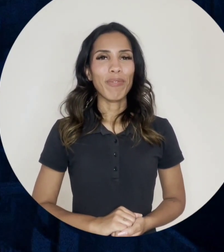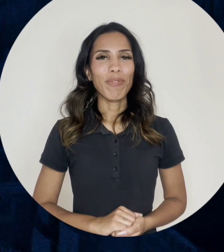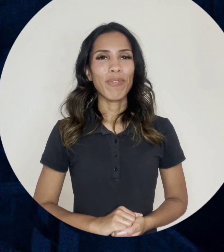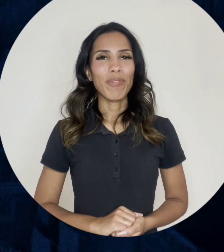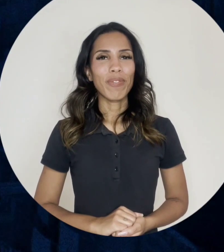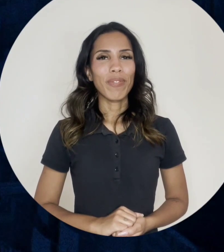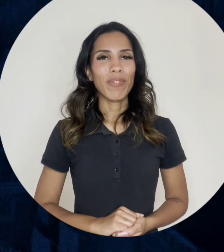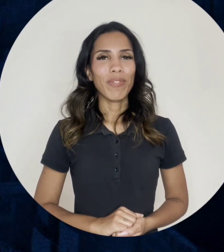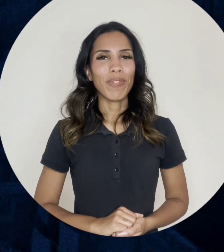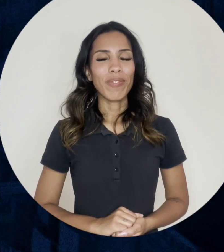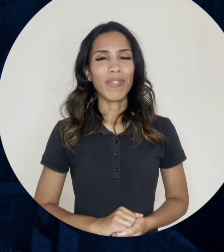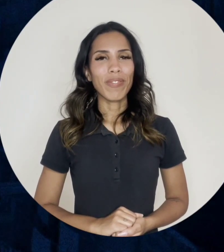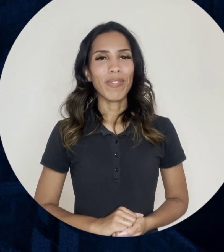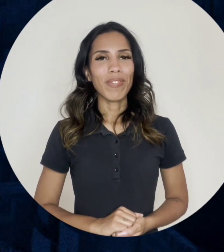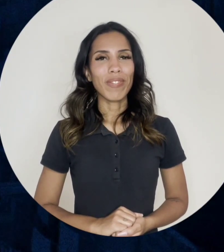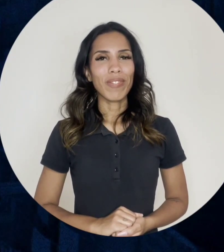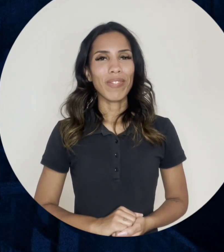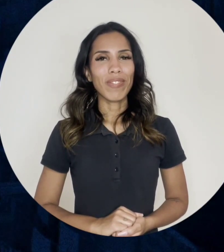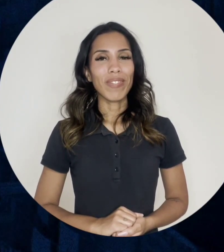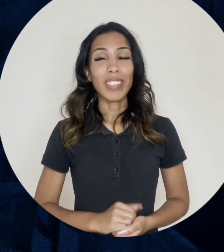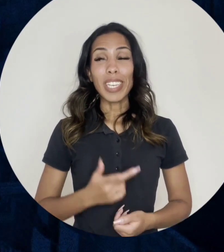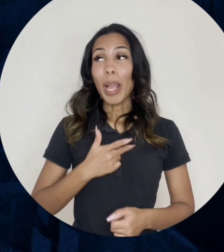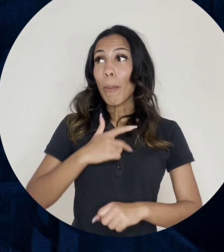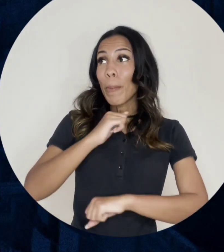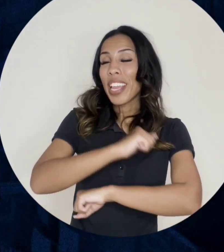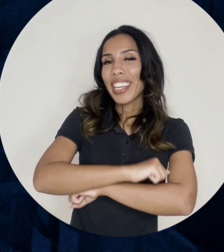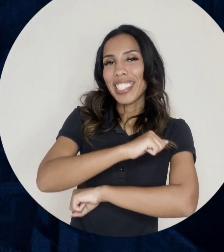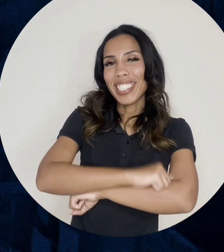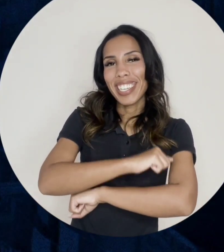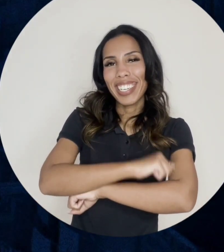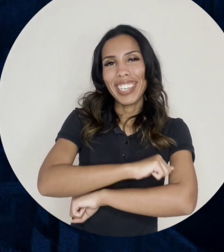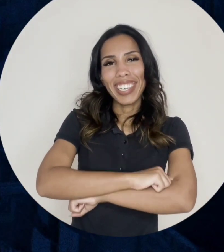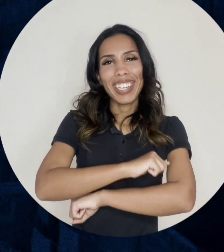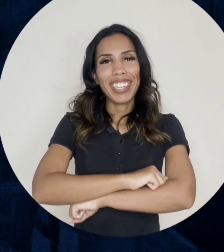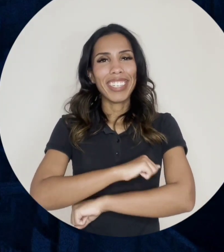Da Minha Janela. Da minha janela.